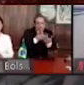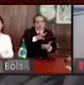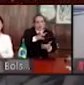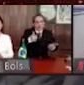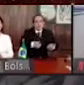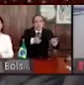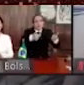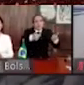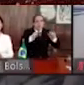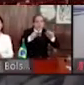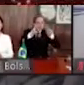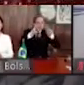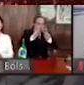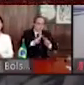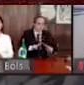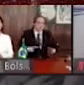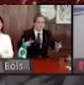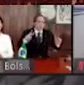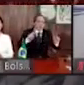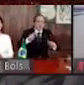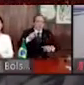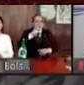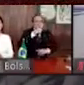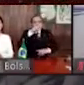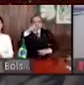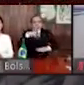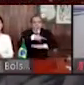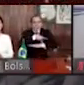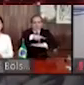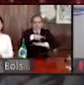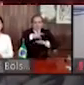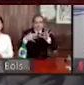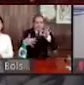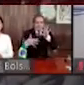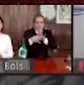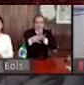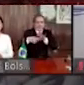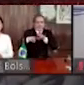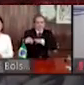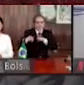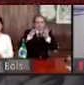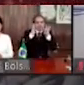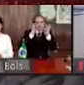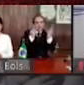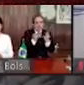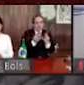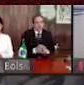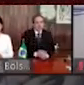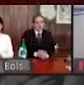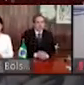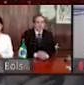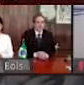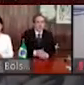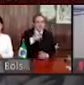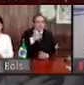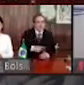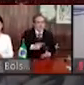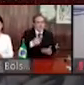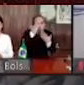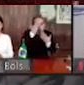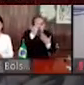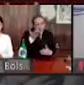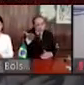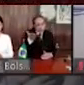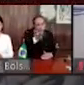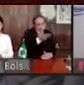de nuestros países. Agradecerle, querida Silvana, gracias por esa iniciativa permanente a través del ALMA de mantenernos